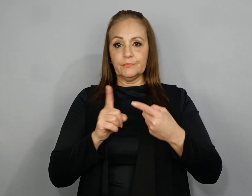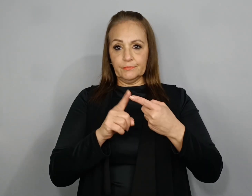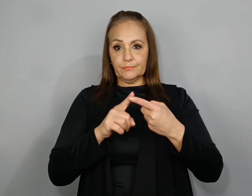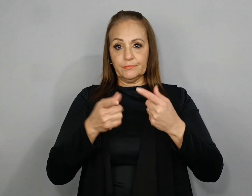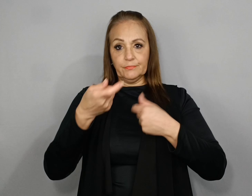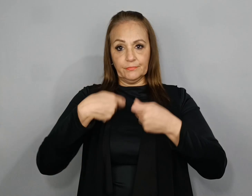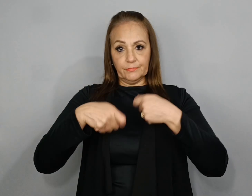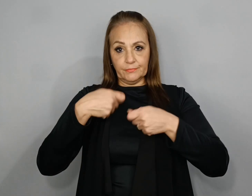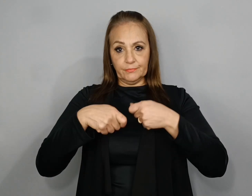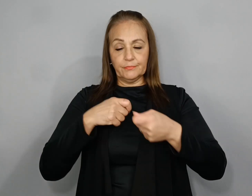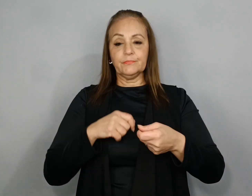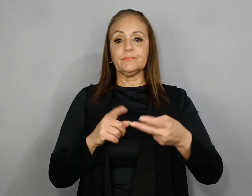administração,